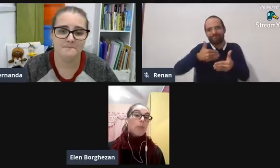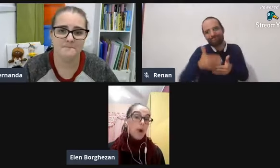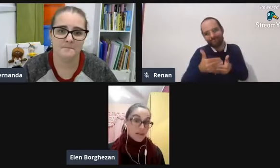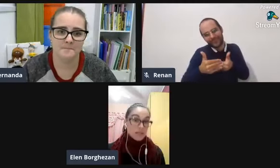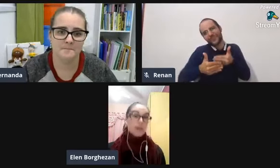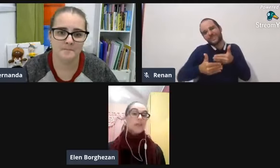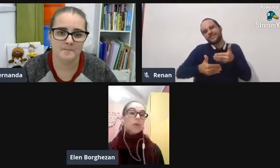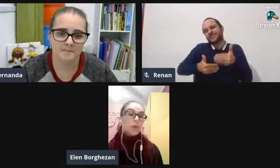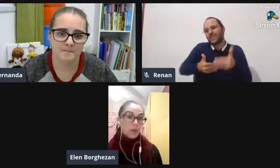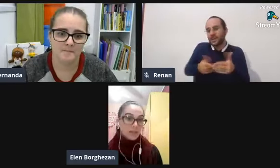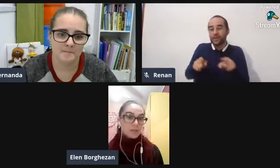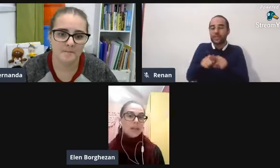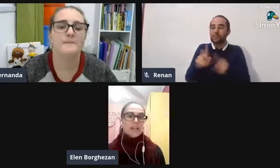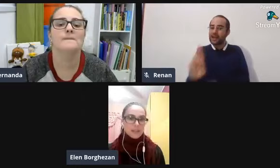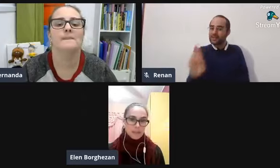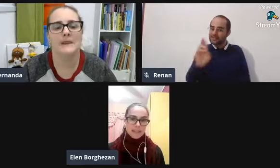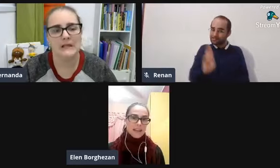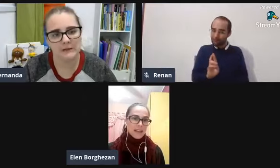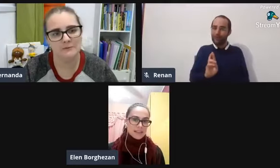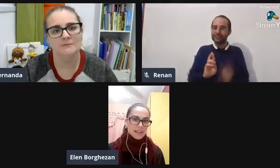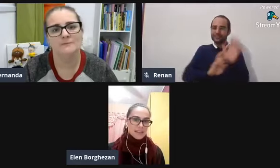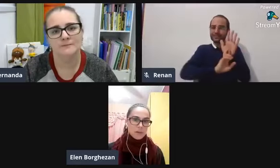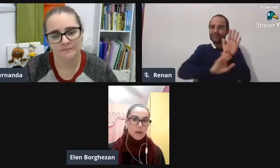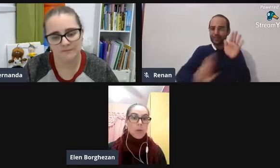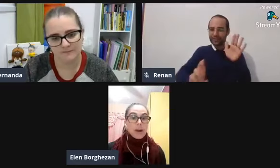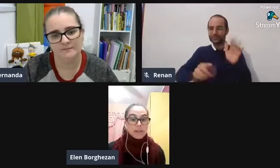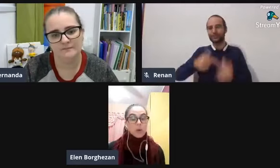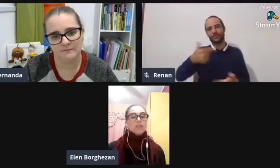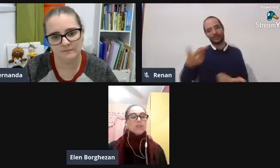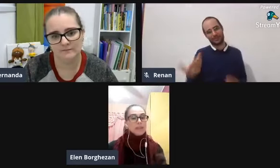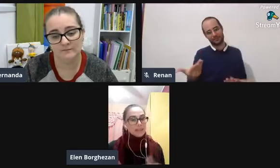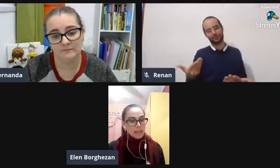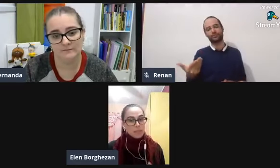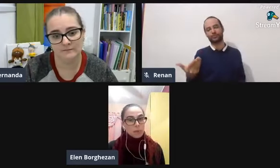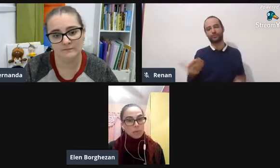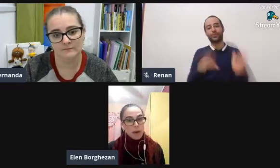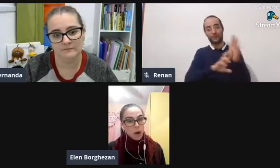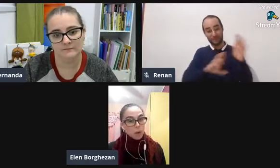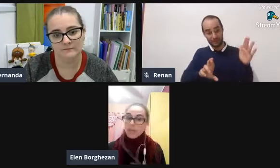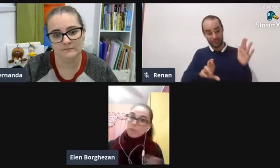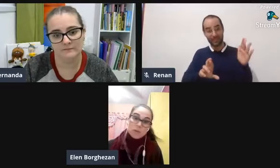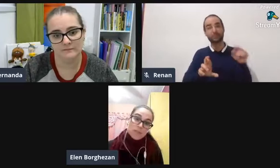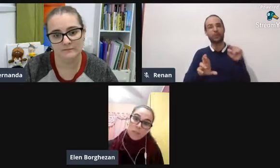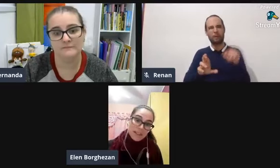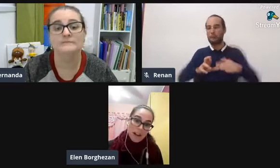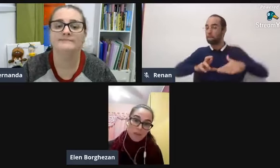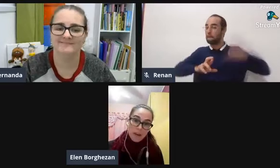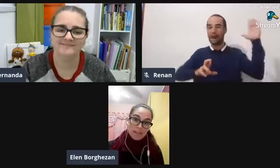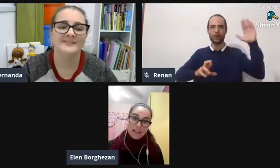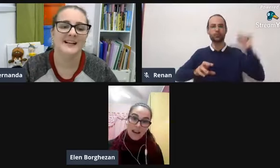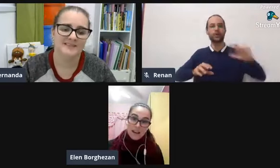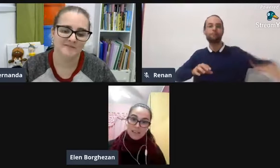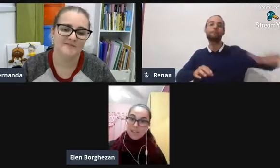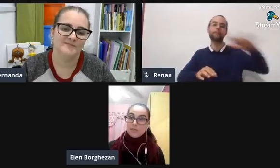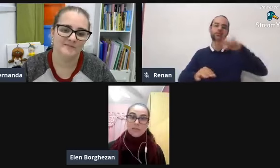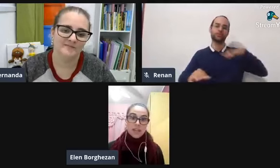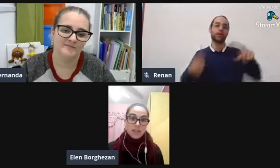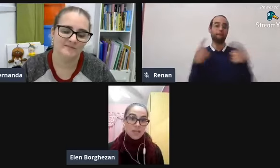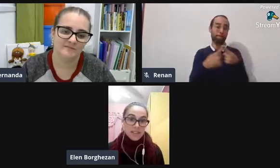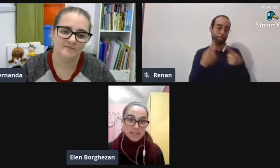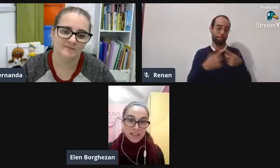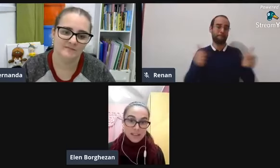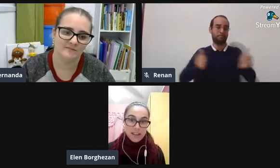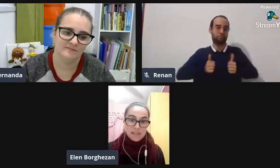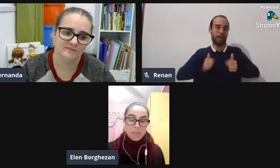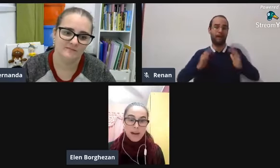a resposta, o retorno. Também tem essa questão. O retorno também teve muito maior, porque as pessoas também estavam mais em casa, elas